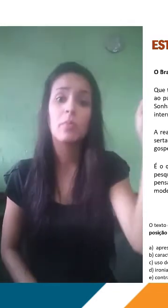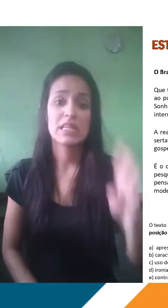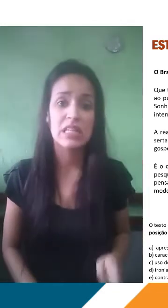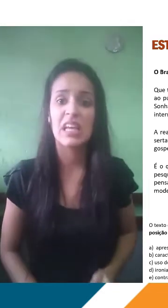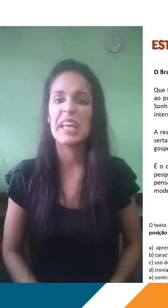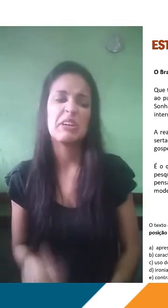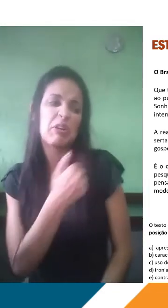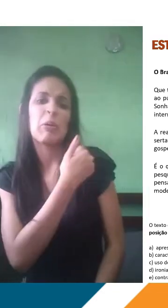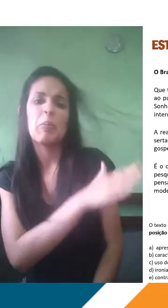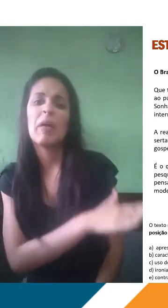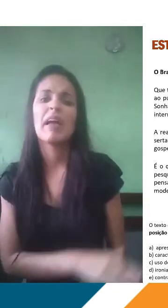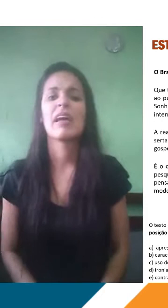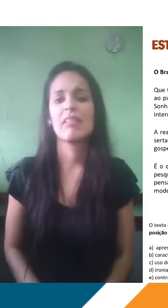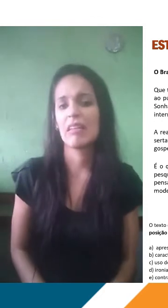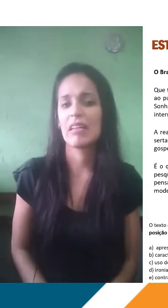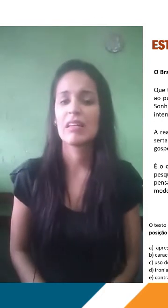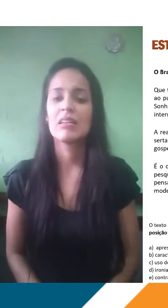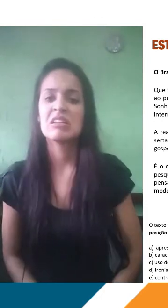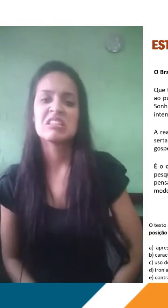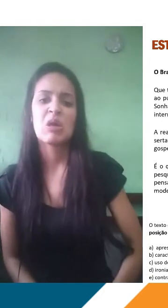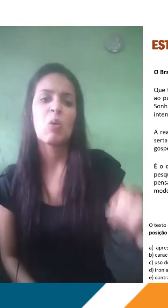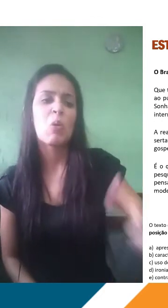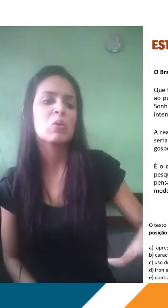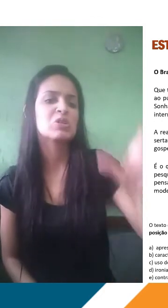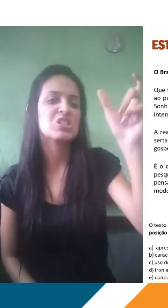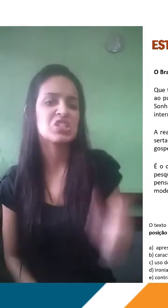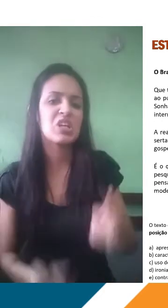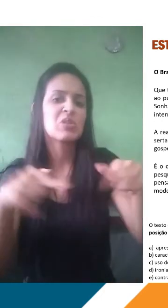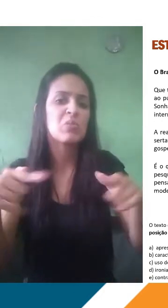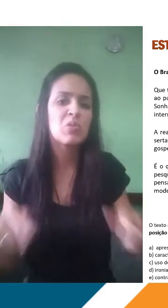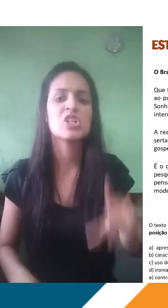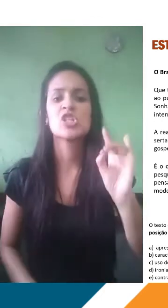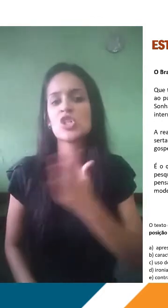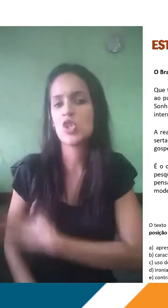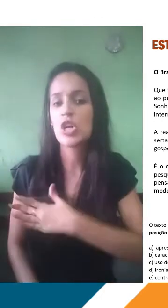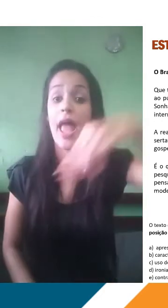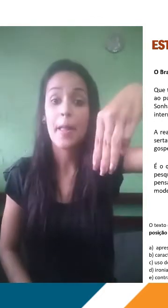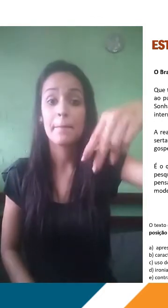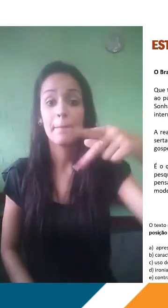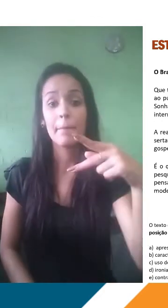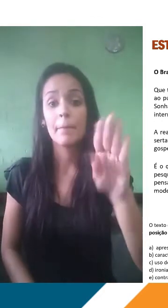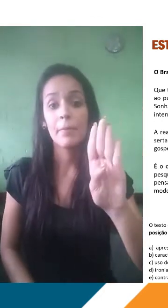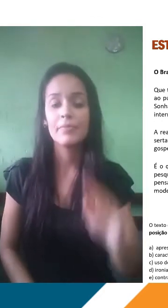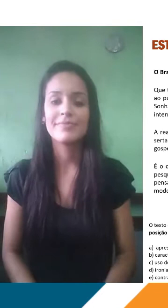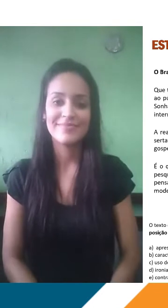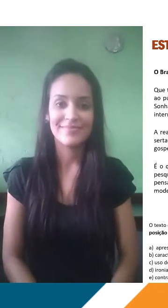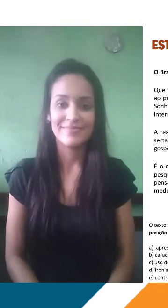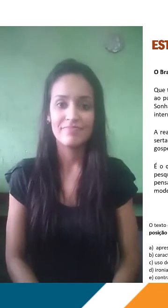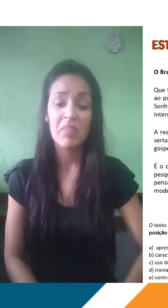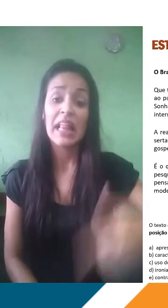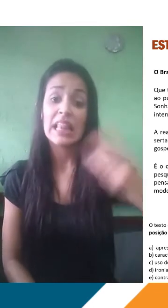desprezam tudo aquilo que não tem estilo Sonham com o império da MPB de Chico Buarque e Caetano Veloso Um terceiro grupo,